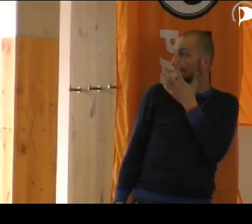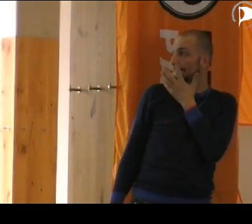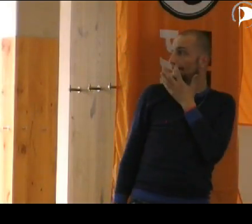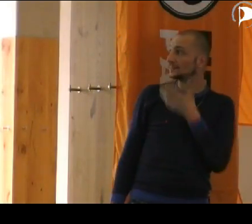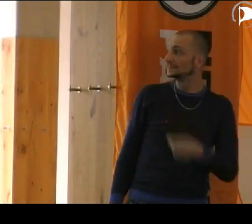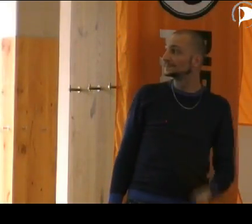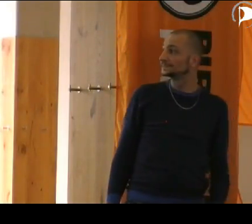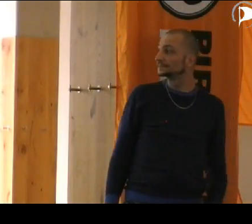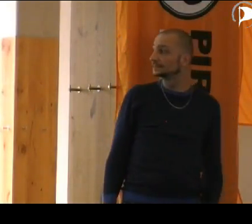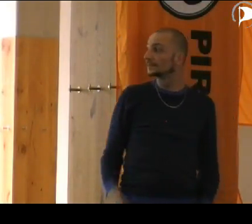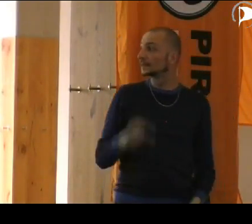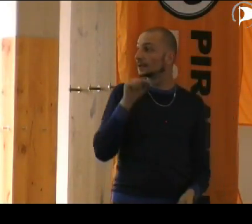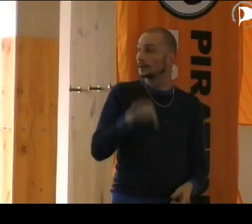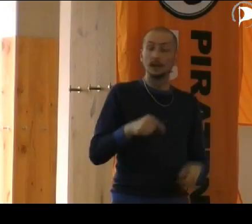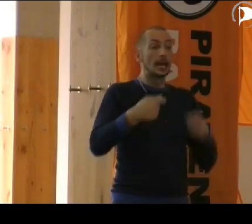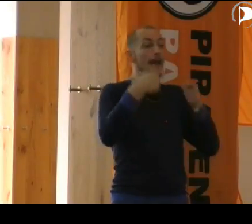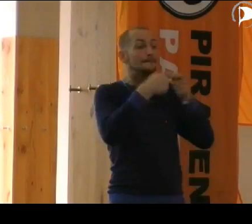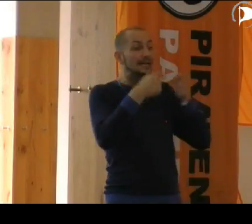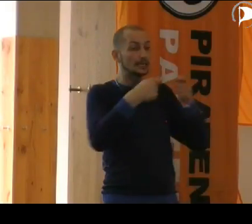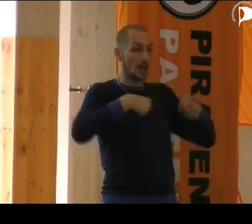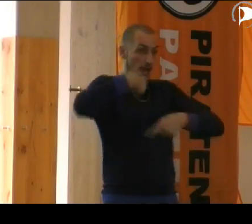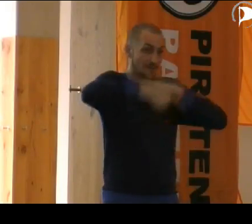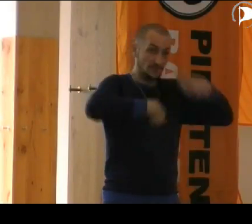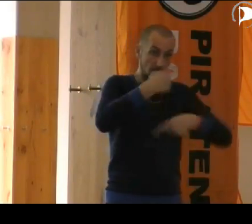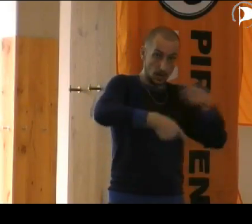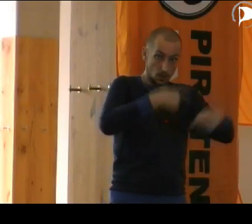da geht es um die mit dieser entwicklung